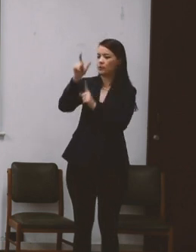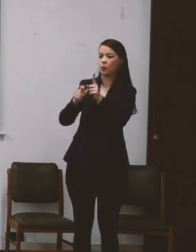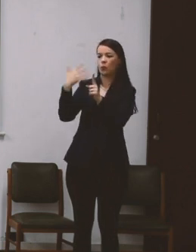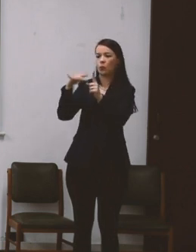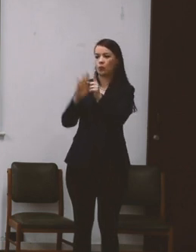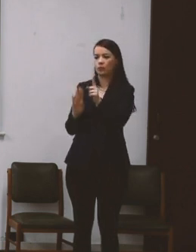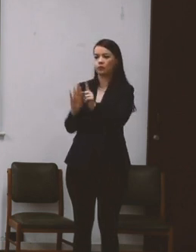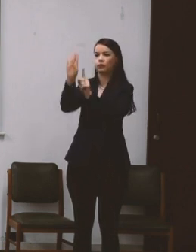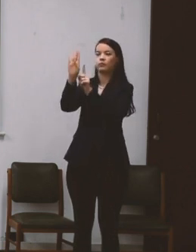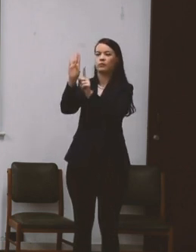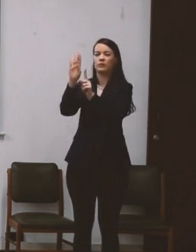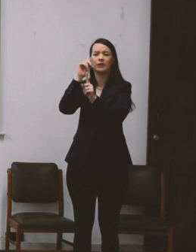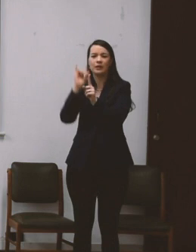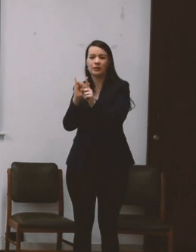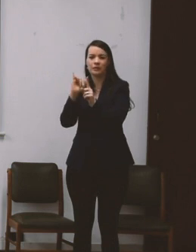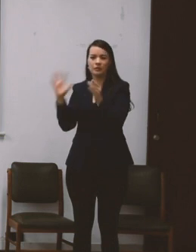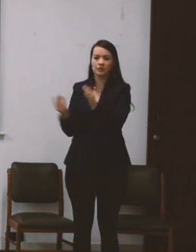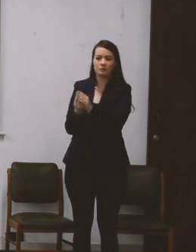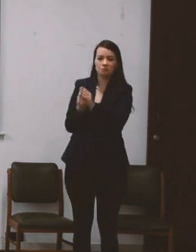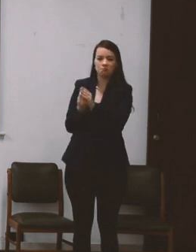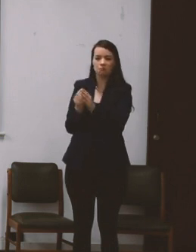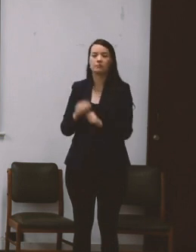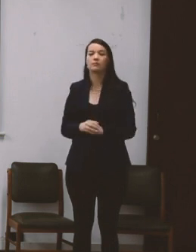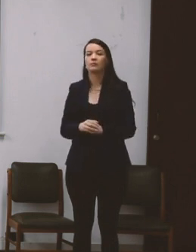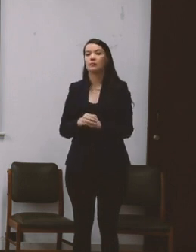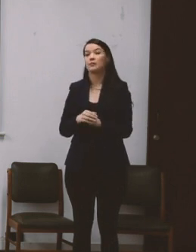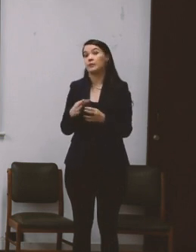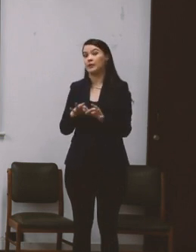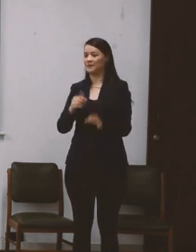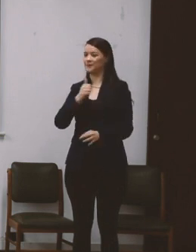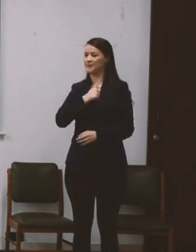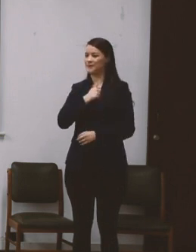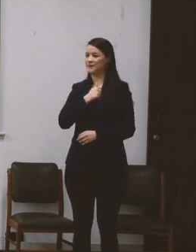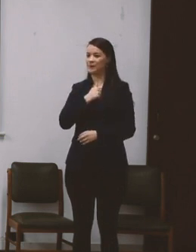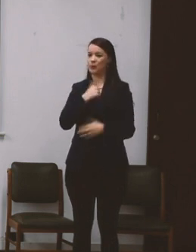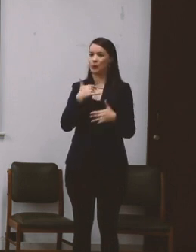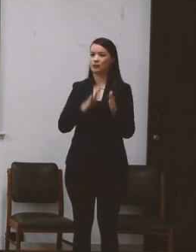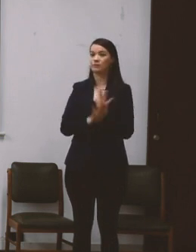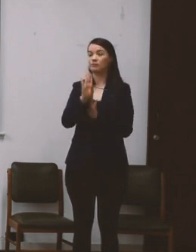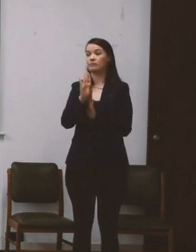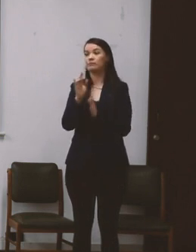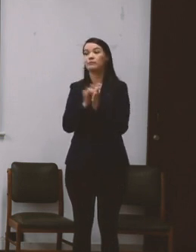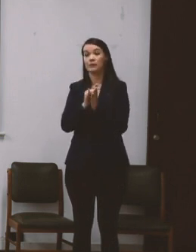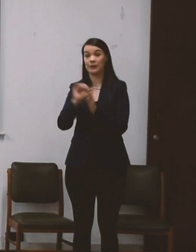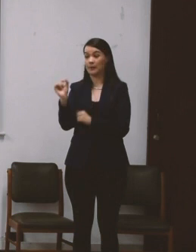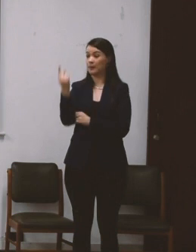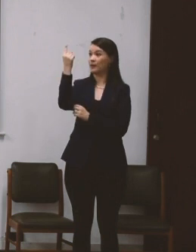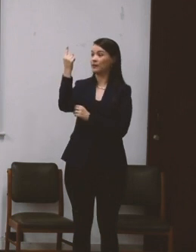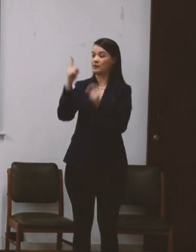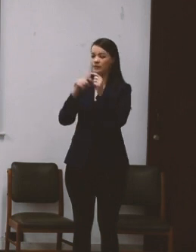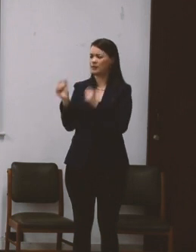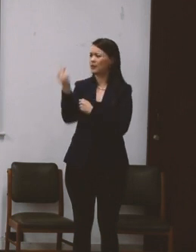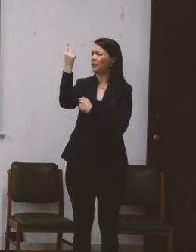promesa consensuada de la inclusión, siempre y cuando se acompañe de autoayuda. Esas primeras veces son la advertencia y la